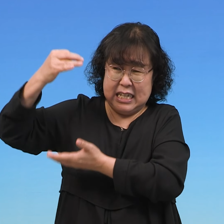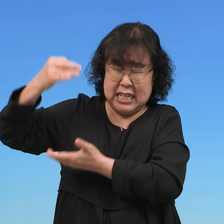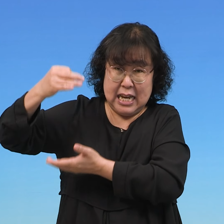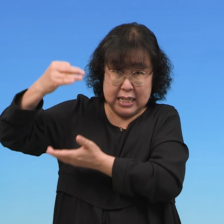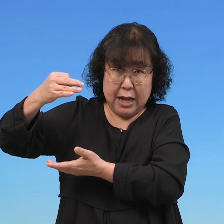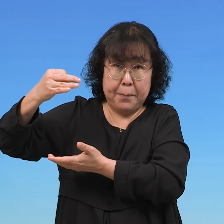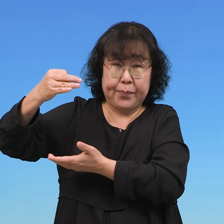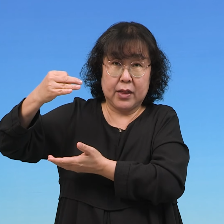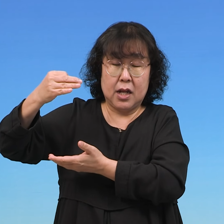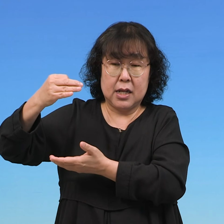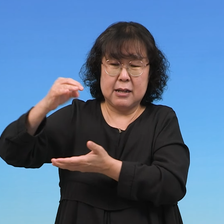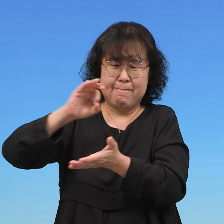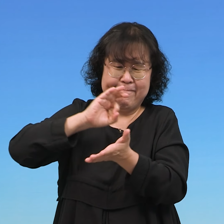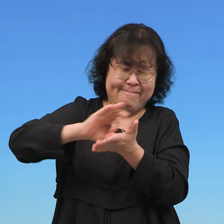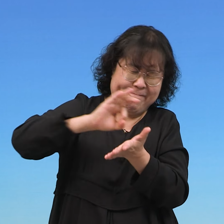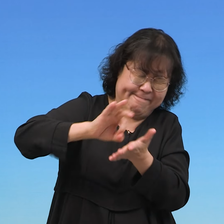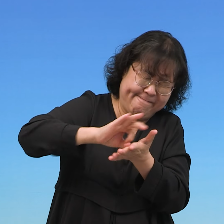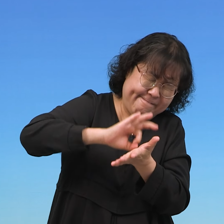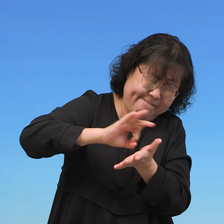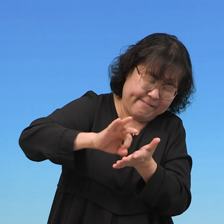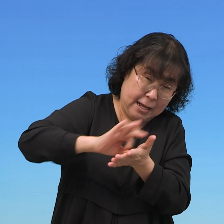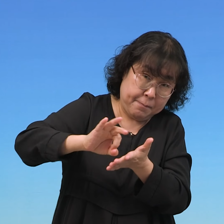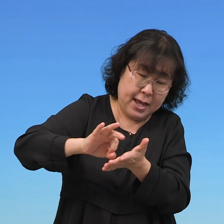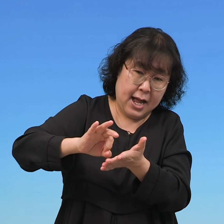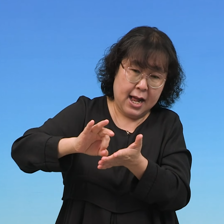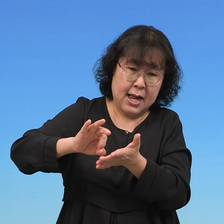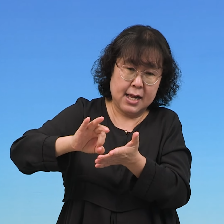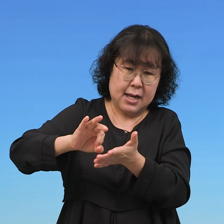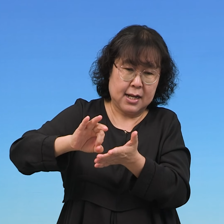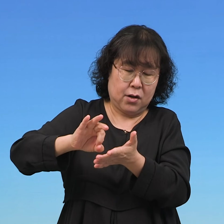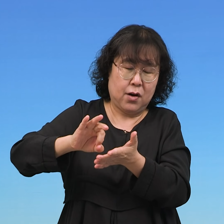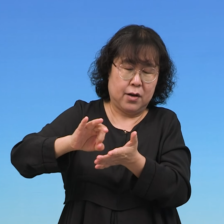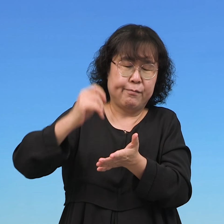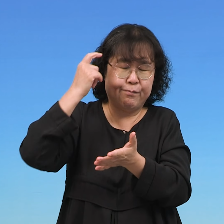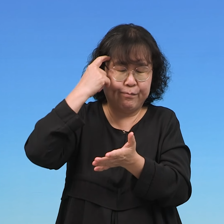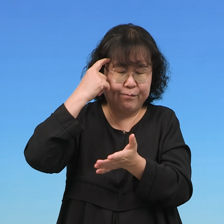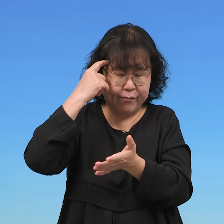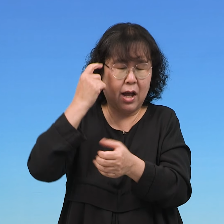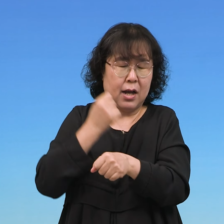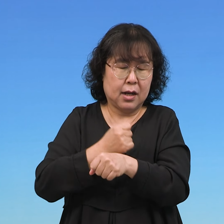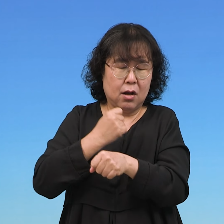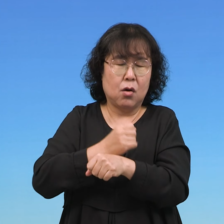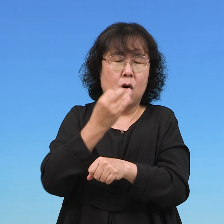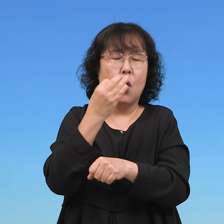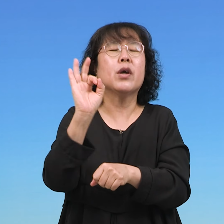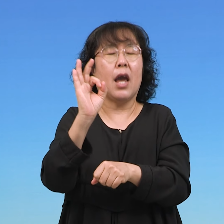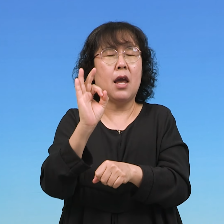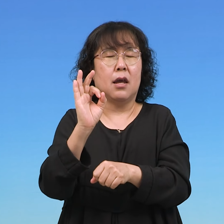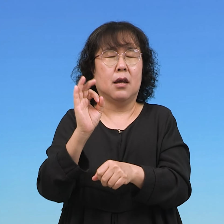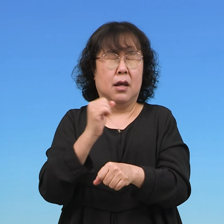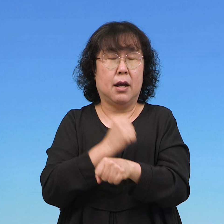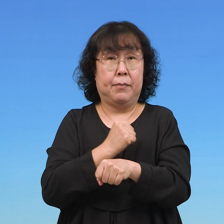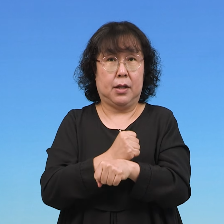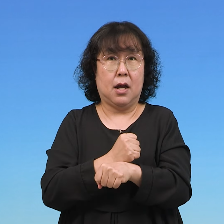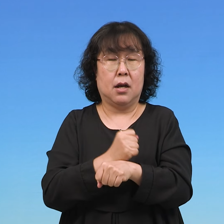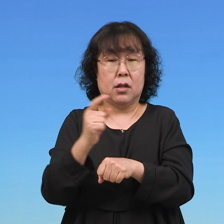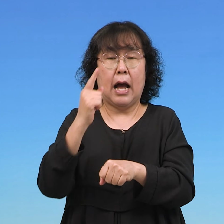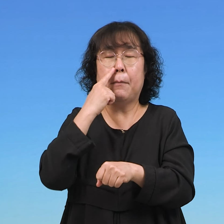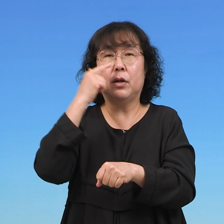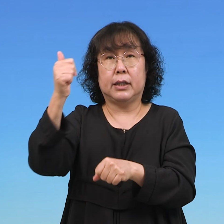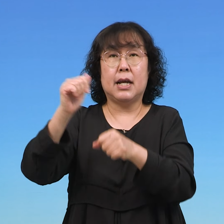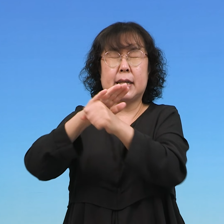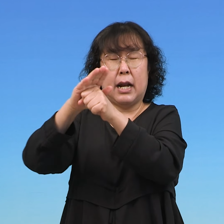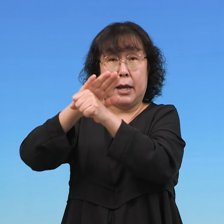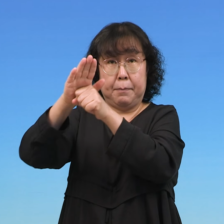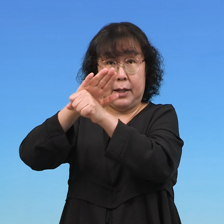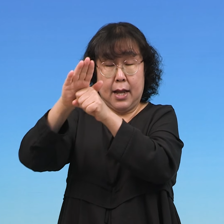재산을 이거를 낭비할 각오를 하시고 그 허락을 해주시는 거예요. 이게 사실은 아버지의 환대의